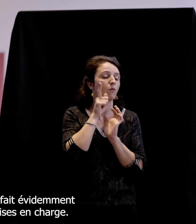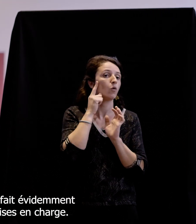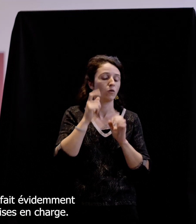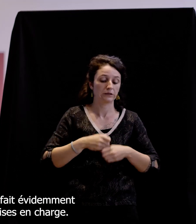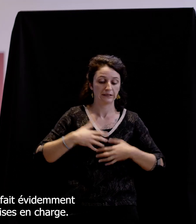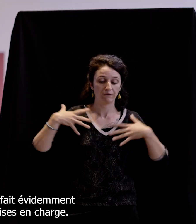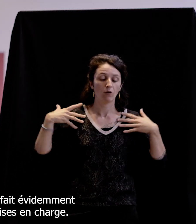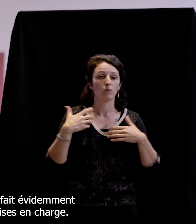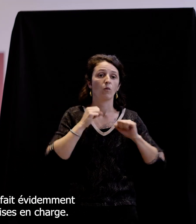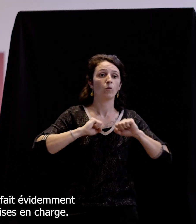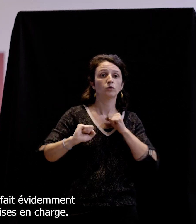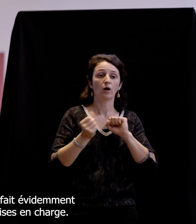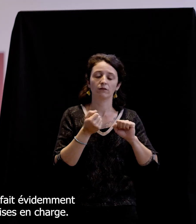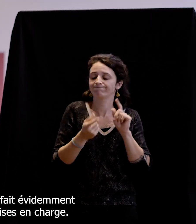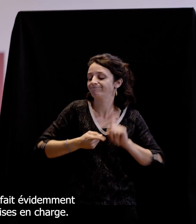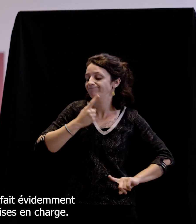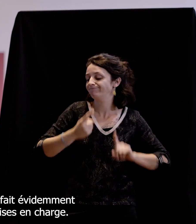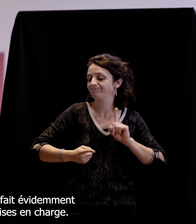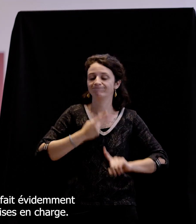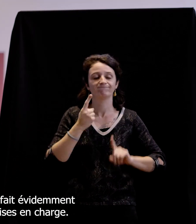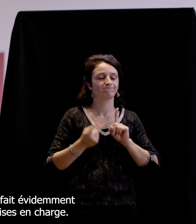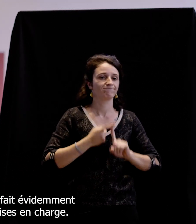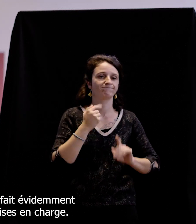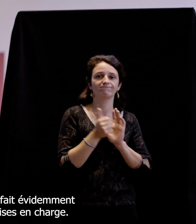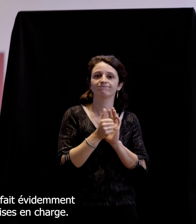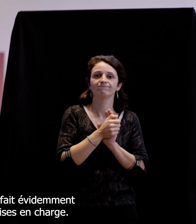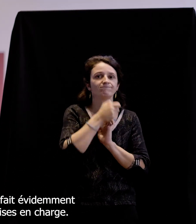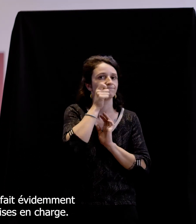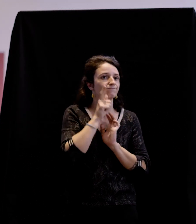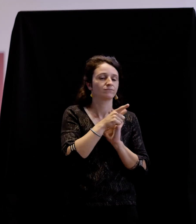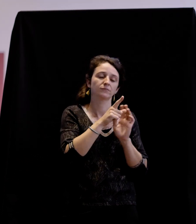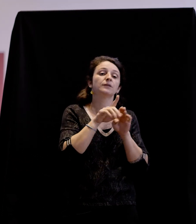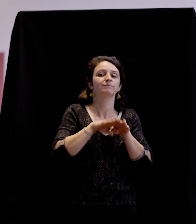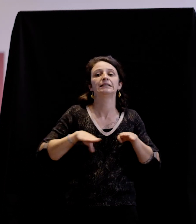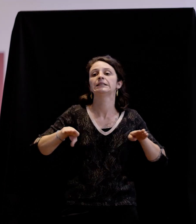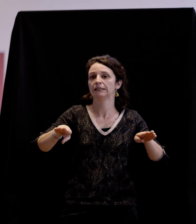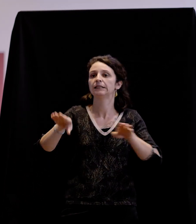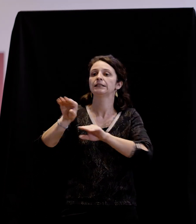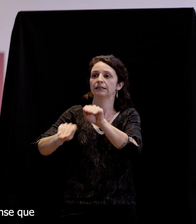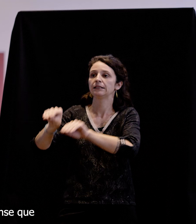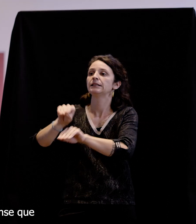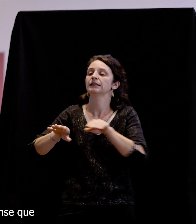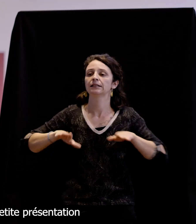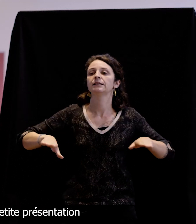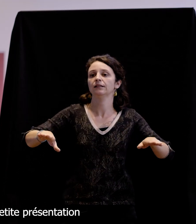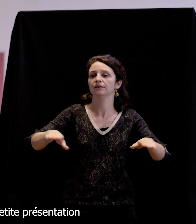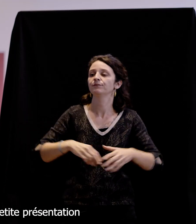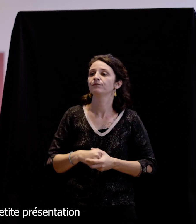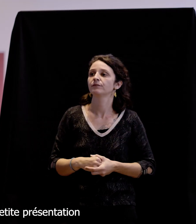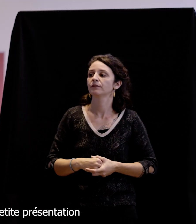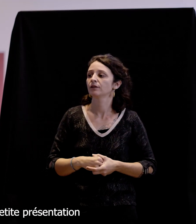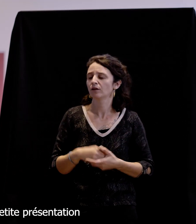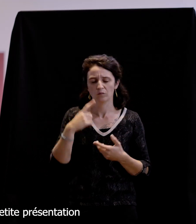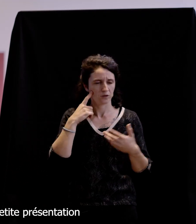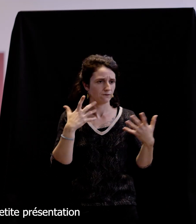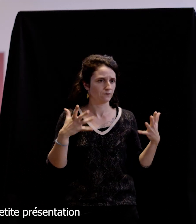est primordial et se fait évidemment en parallèle des prises en charge. Donc je pense que c'est la fin de